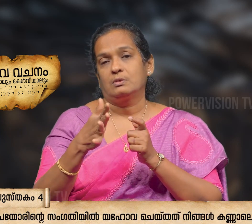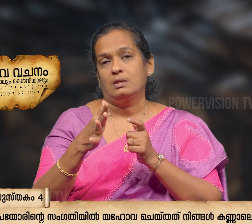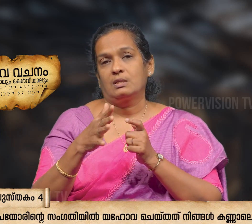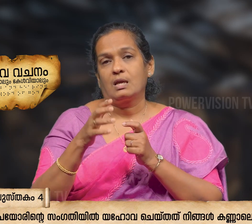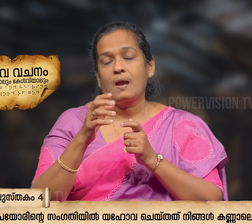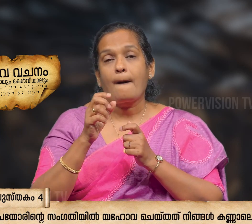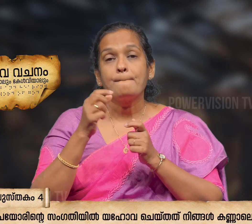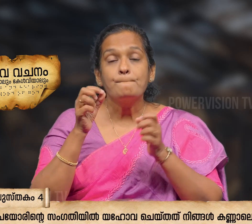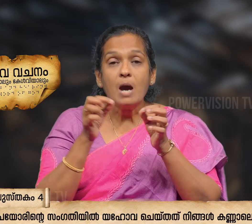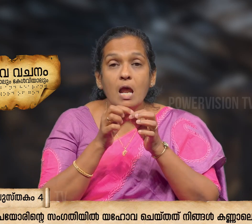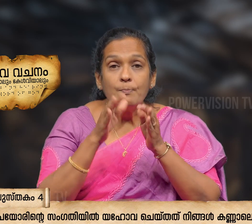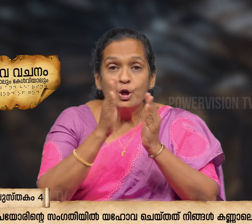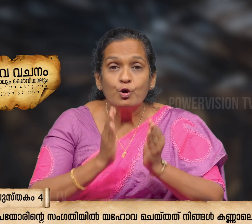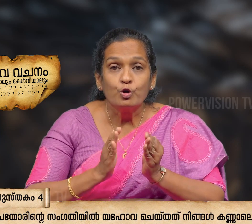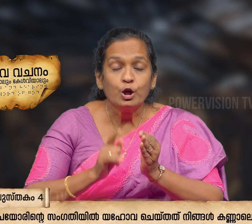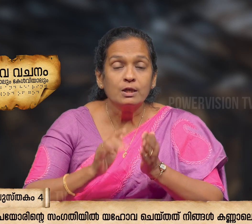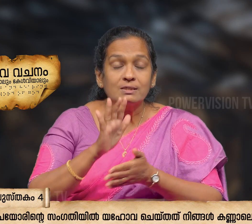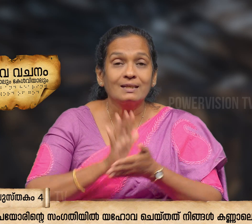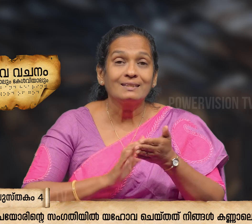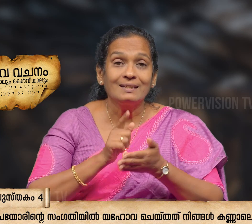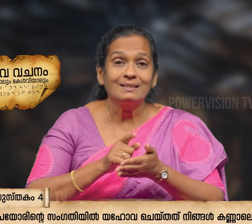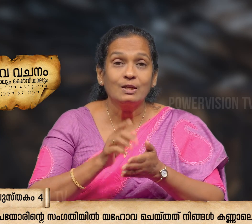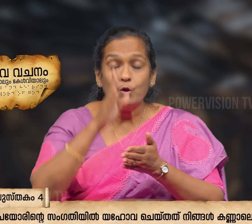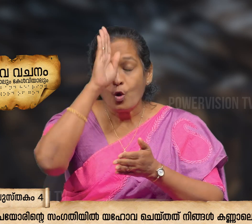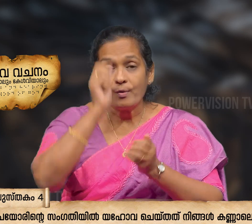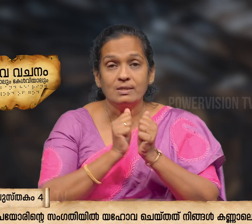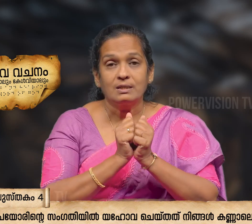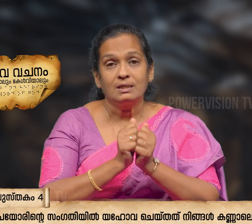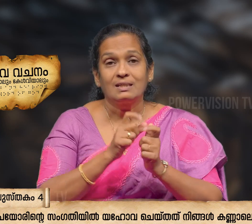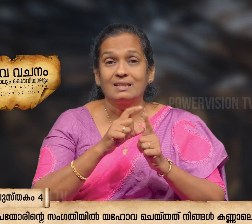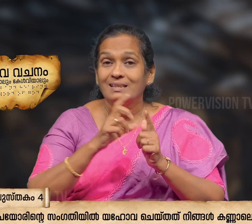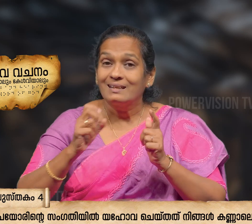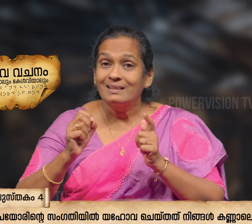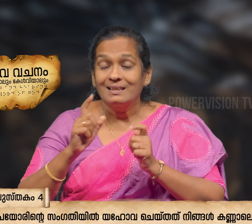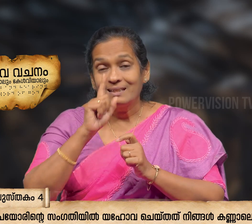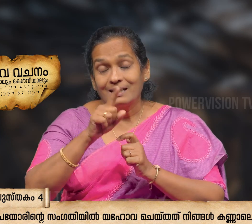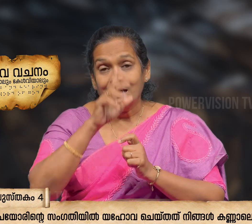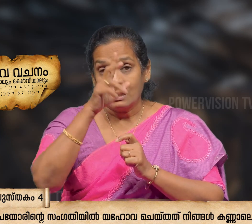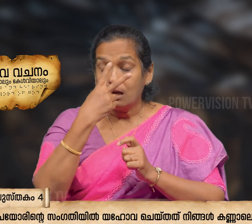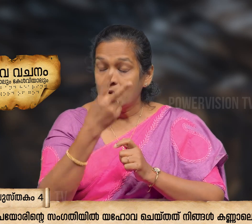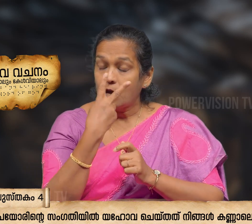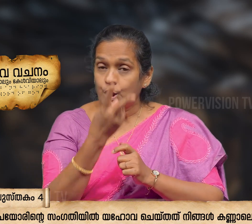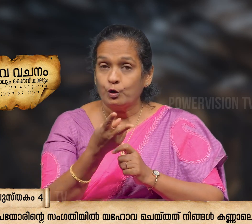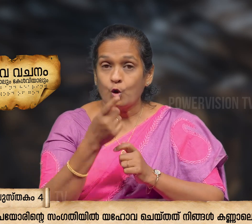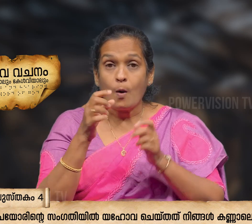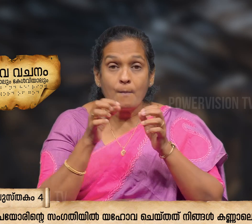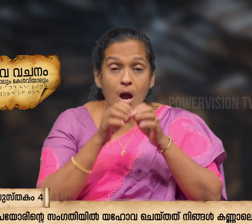ബാൽപെയോരിന്റെ സംഗതിയിൽ യഹോവ ചെയ്തത് നിങ്ങൾ കണ്ണാലെ കണ്ടിരിക്കുന്നു. ബാൽപെയോരിനെ